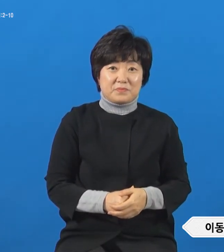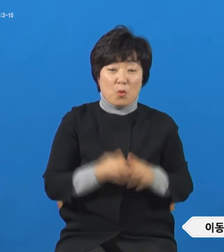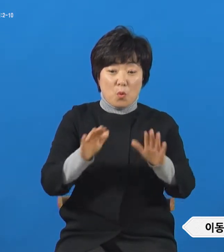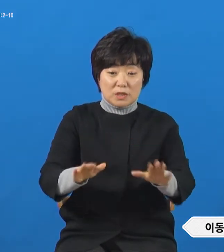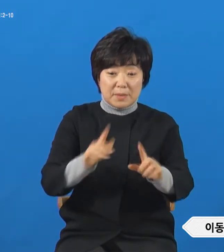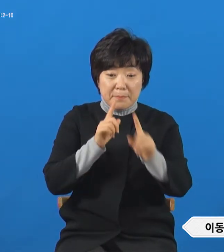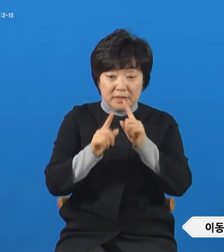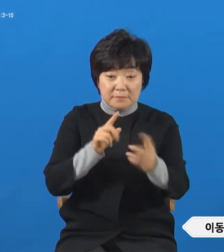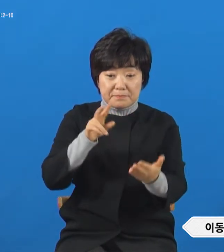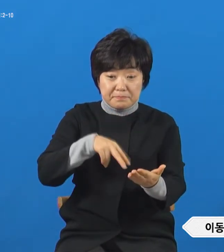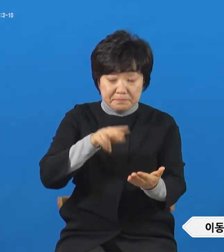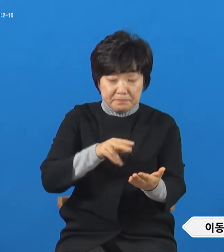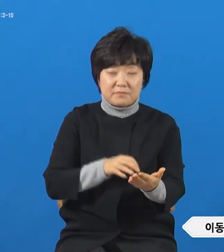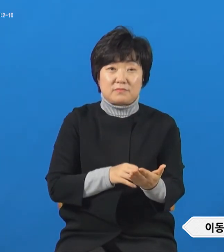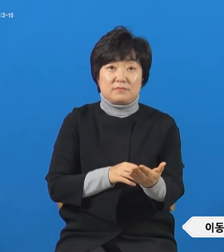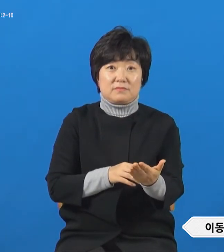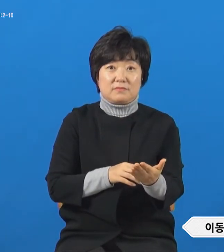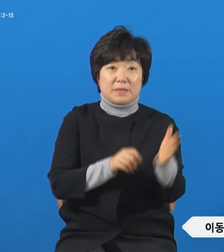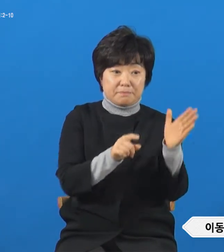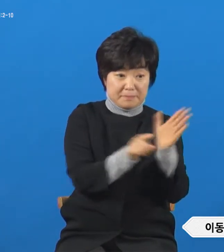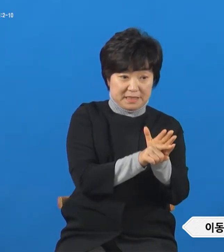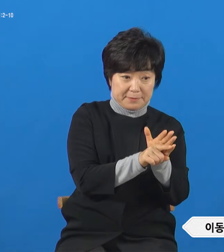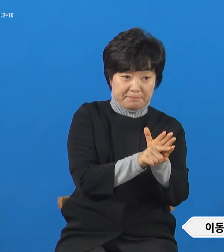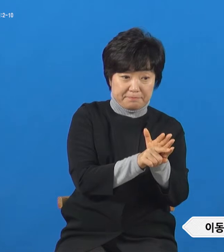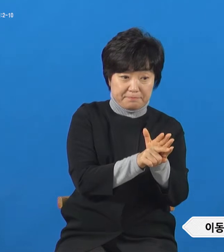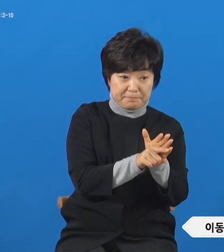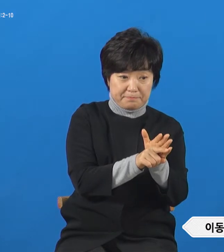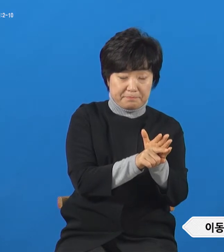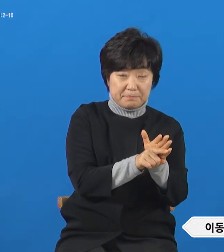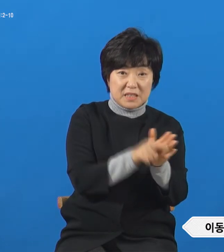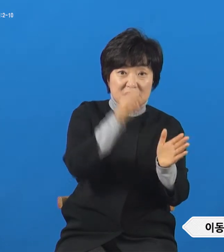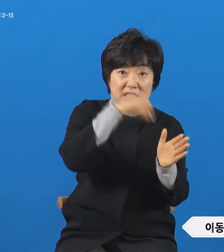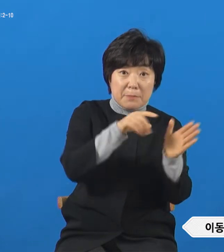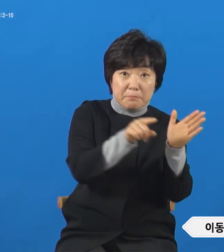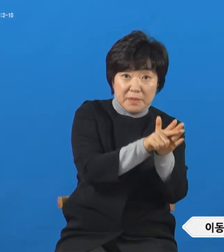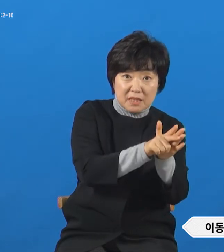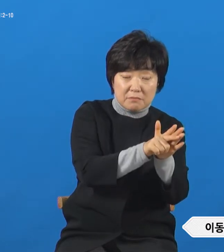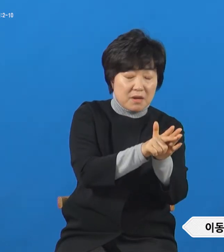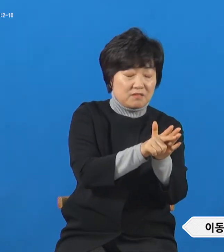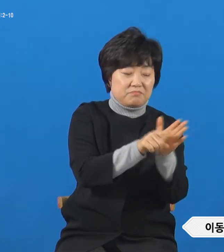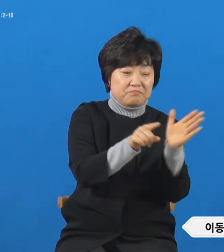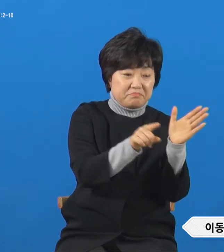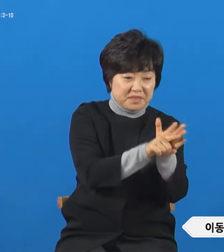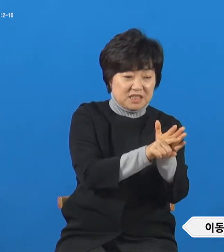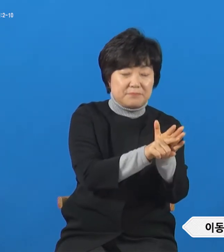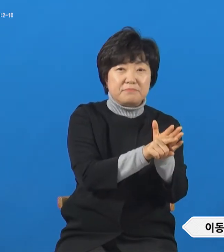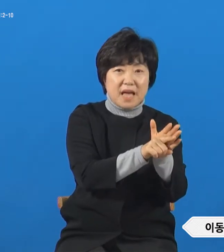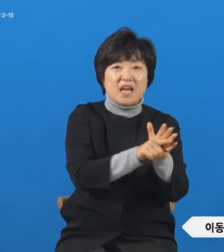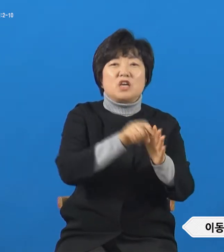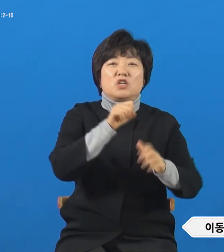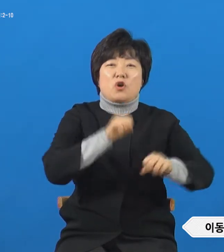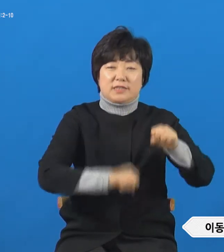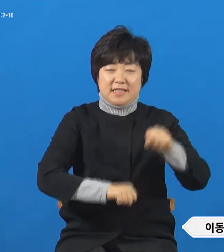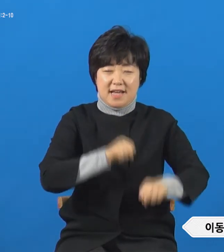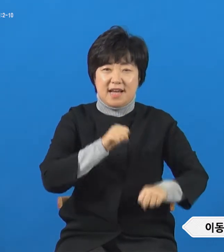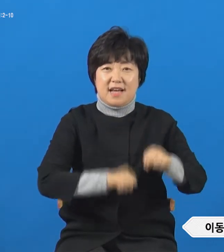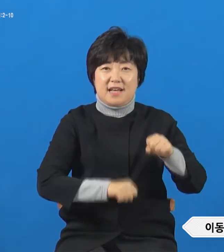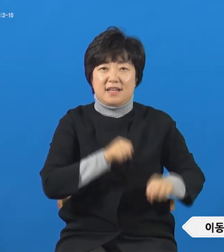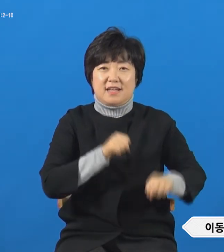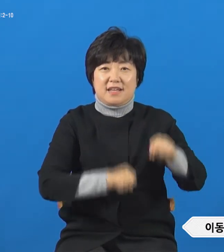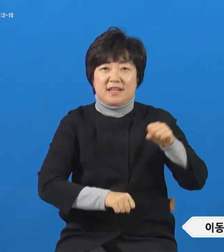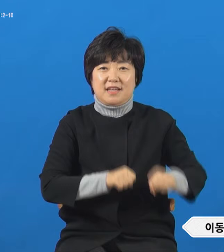그런데 오늘 본문 3절에 보시면 믿음을 말할 때 그냥 믿음 그러지 않고 믿음의 역사 그랬죠? 믿음의